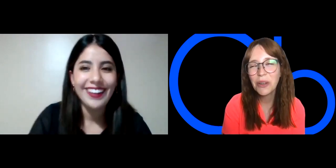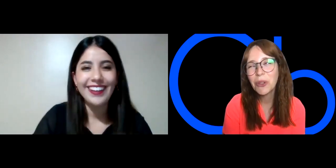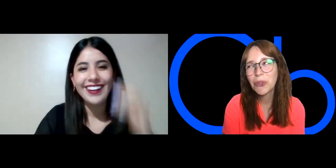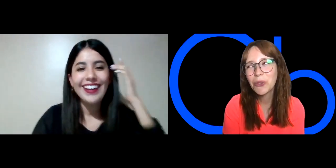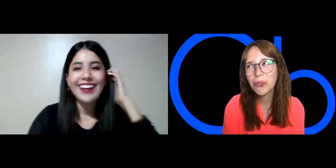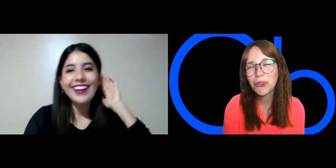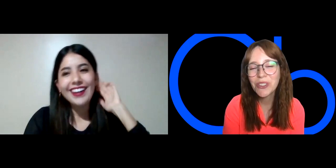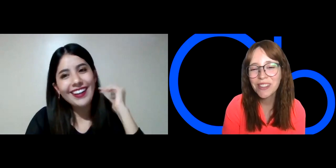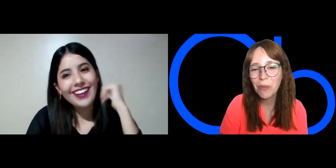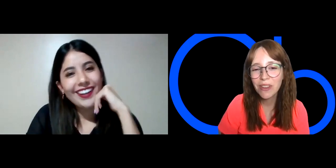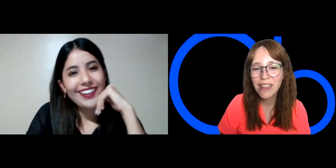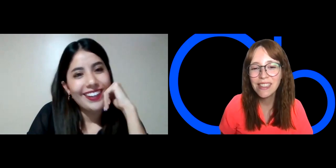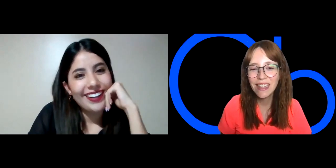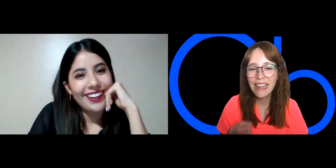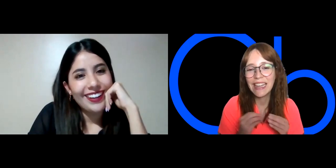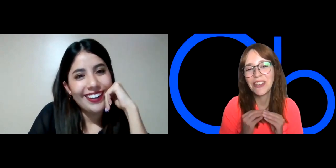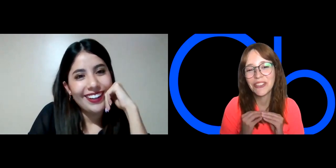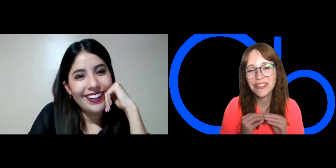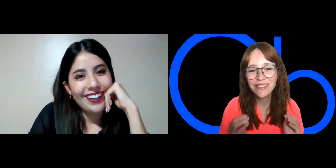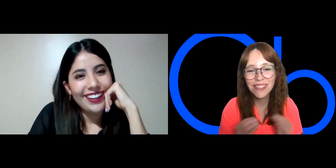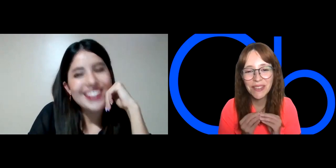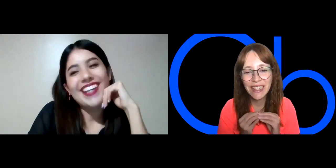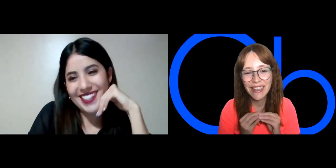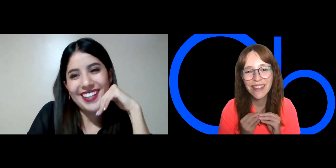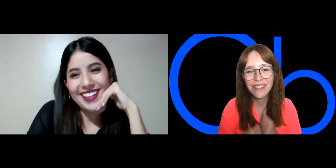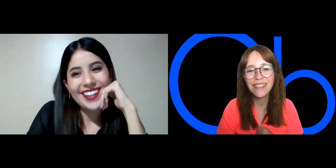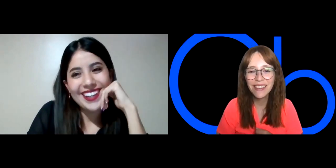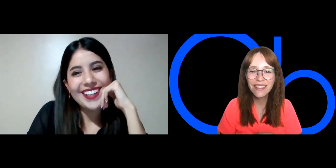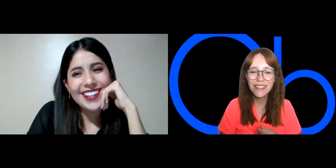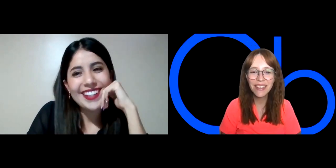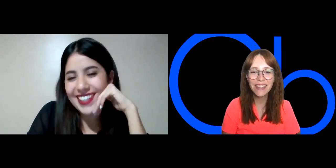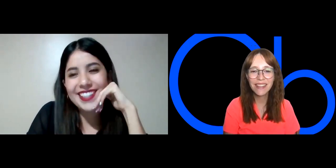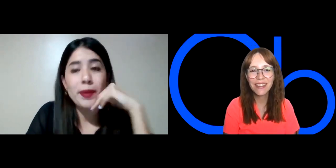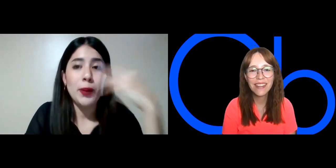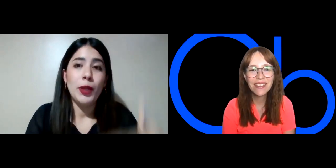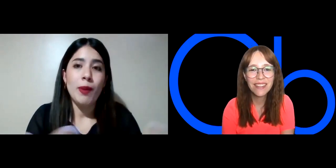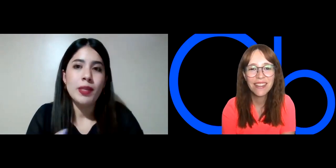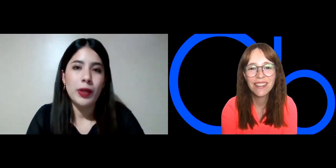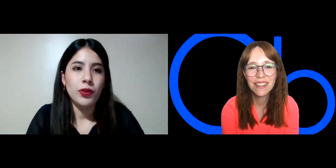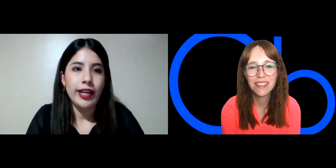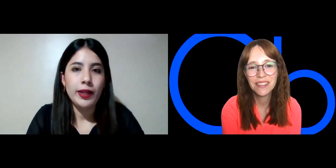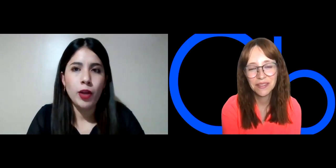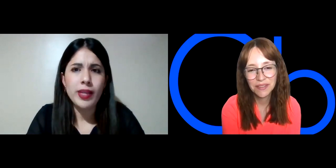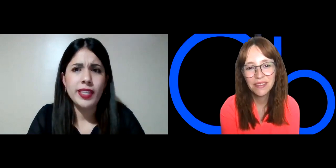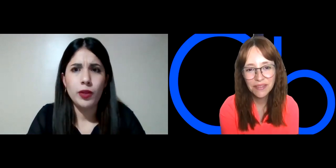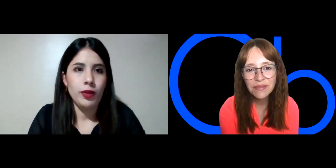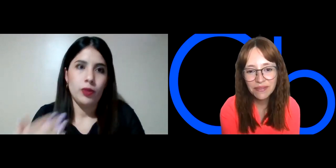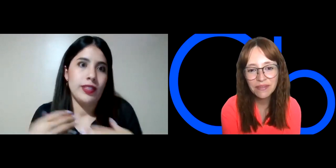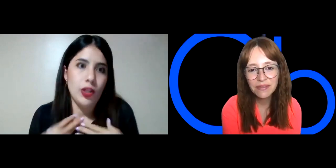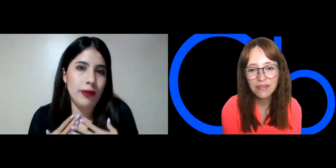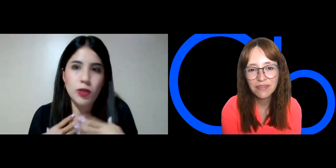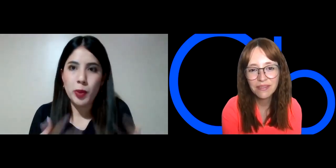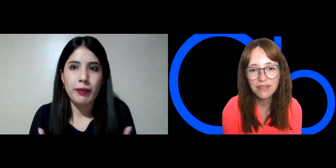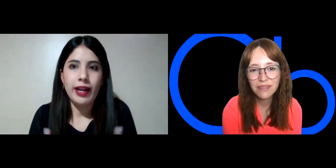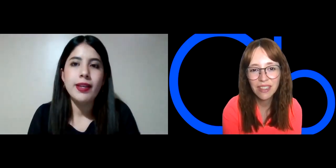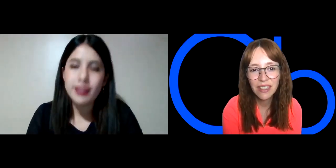Es como decirte de cariño, tu nombre Sí, de cariño. Ajá, okay. sí, pero cuando vamos a preguntar el nombre, si lo